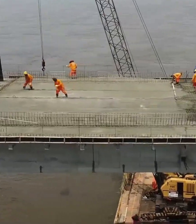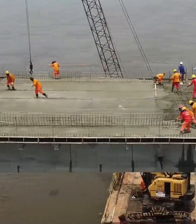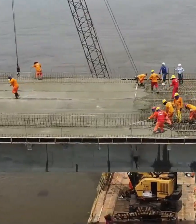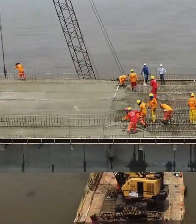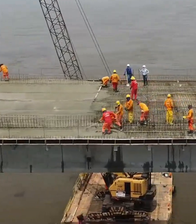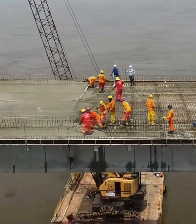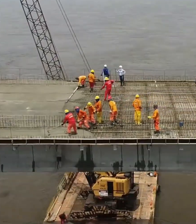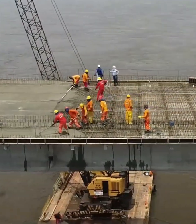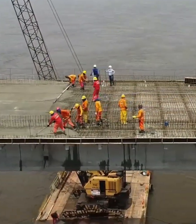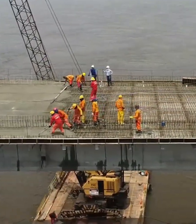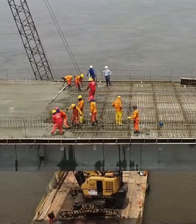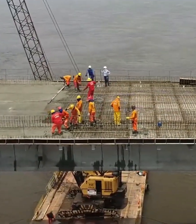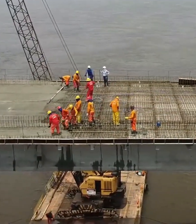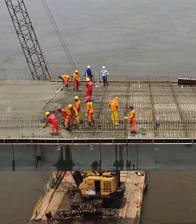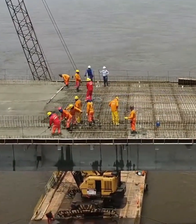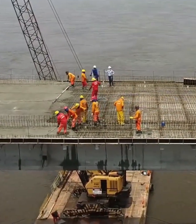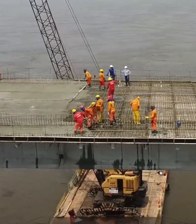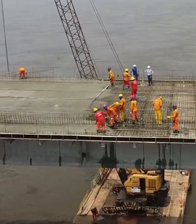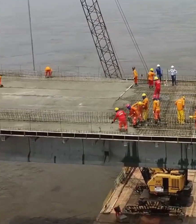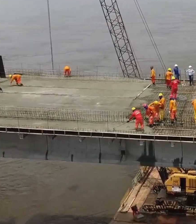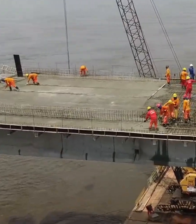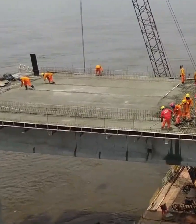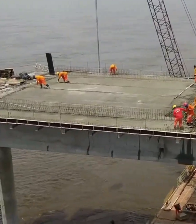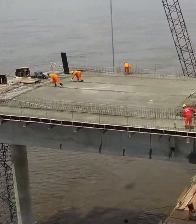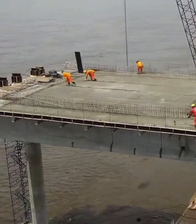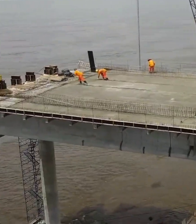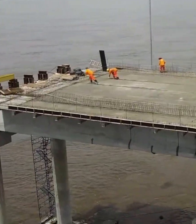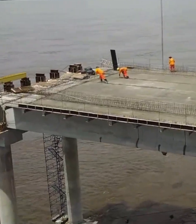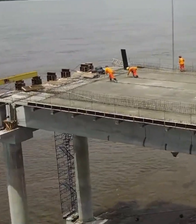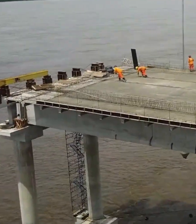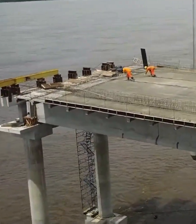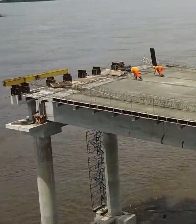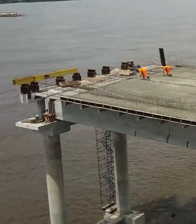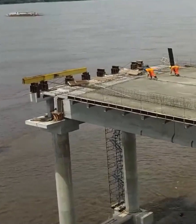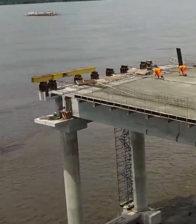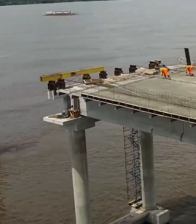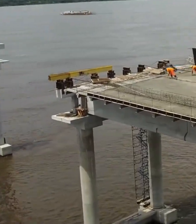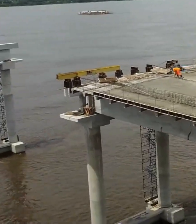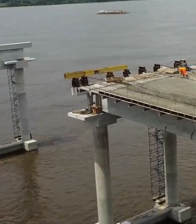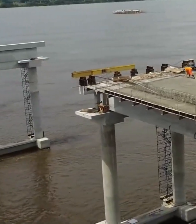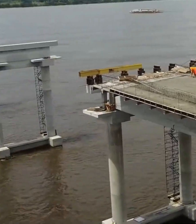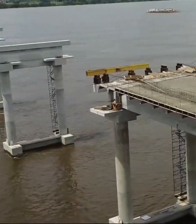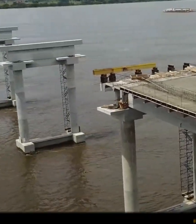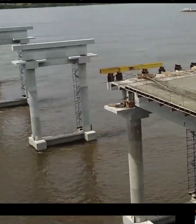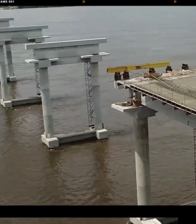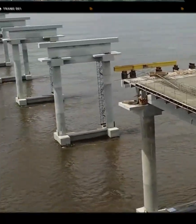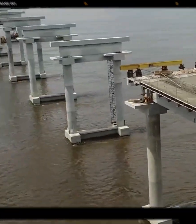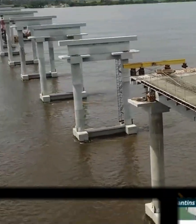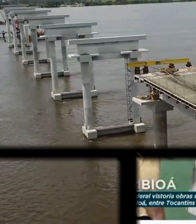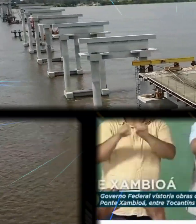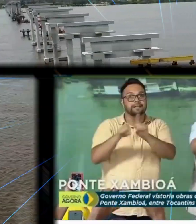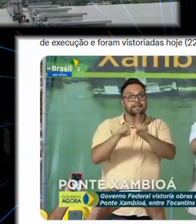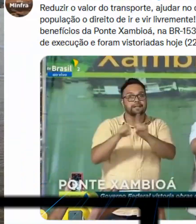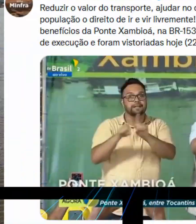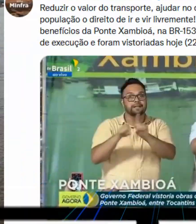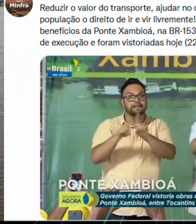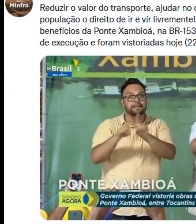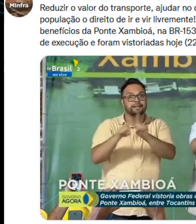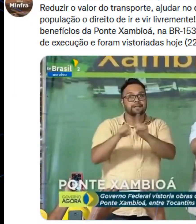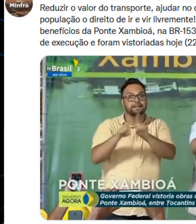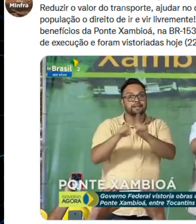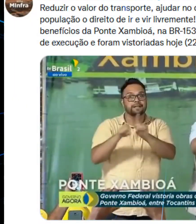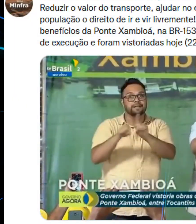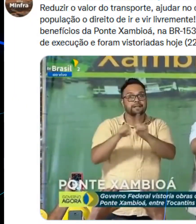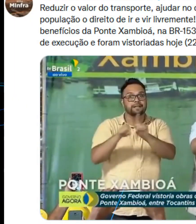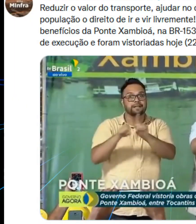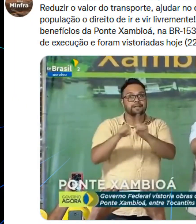março de 2023 a ponte será inaugurada. Então, pessoal, agora vamos ver mais informações com o Ministério da Infraestrutura. E o